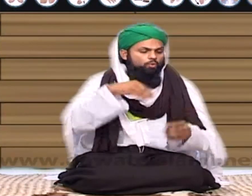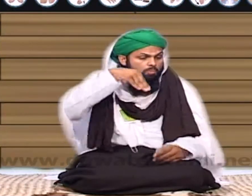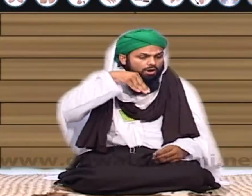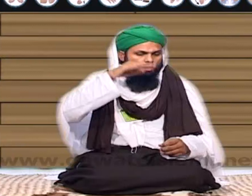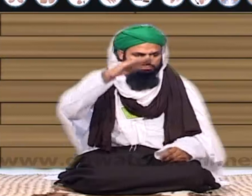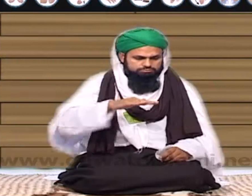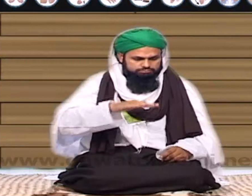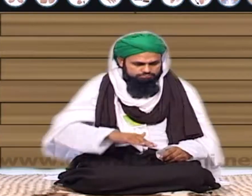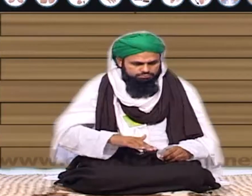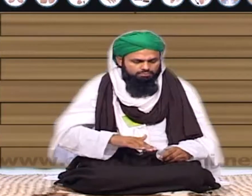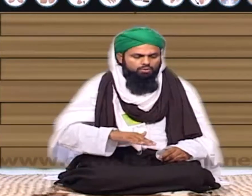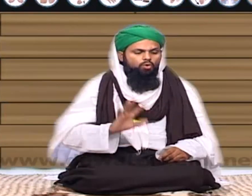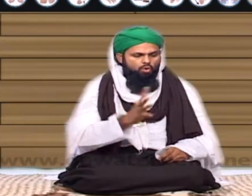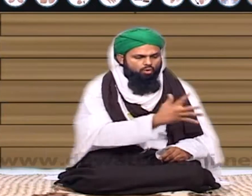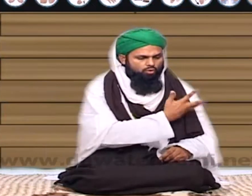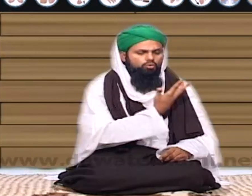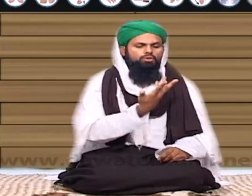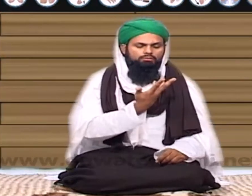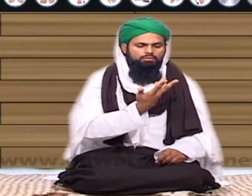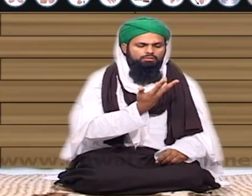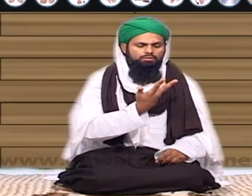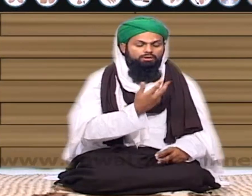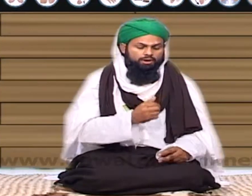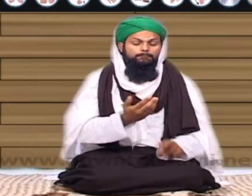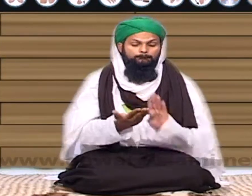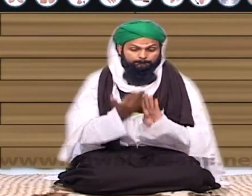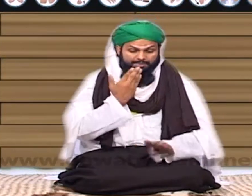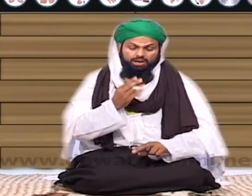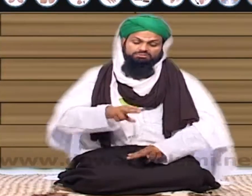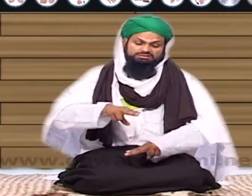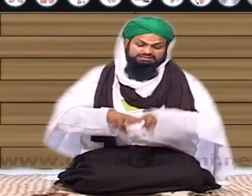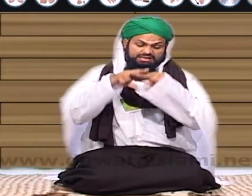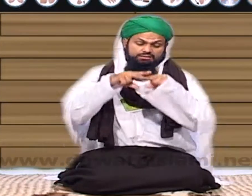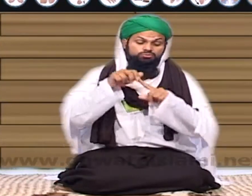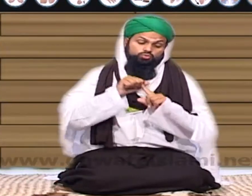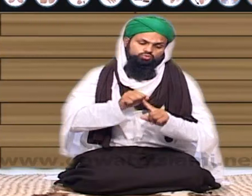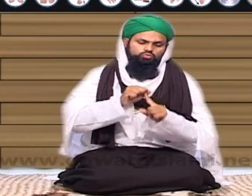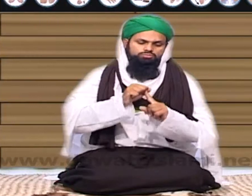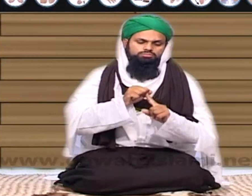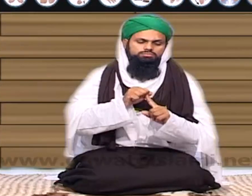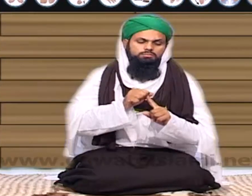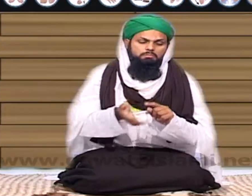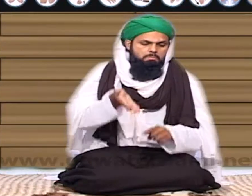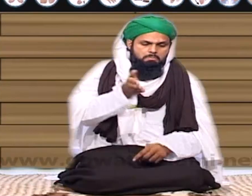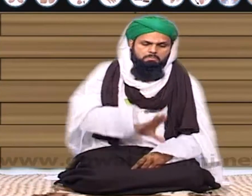مطلب چھوٹا ہوتا ہے، کوئی پہاڑی ہوتا ہے، تو اس کے حساب سے تو ٹھیک ہے یار، جو انصاف سے آپ دے دینا، سیٹ صاحب کر کے اس کو ماری کل دی، اور